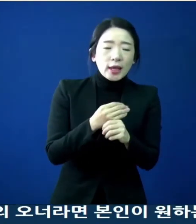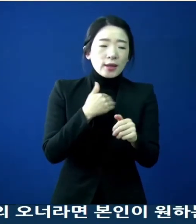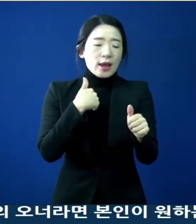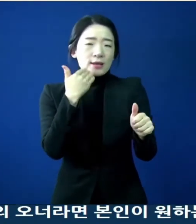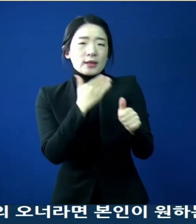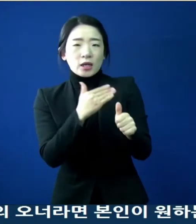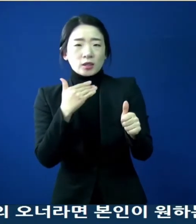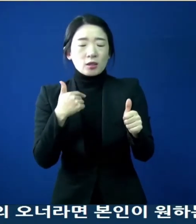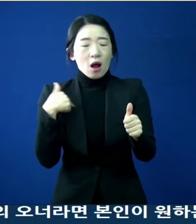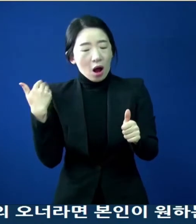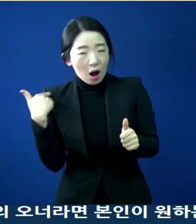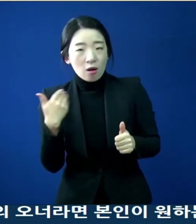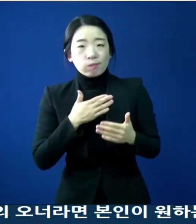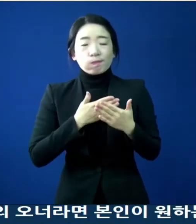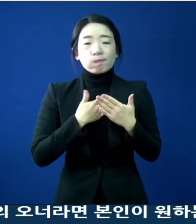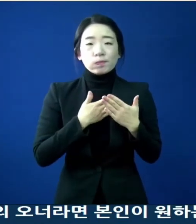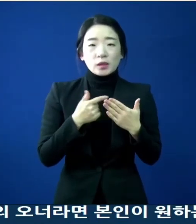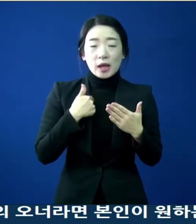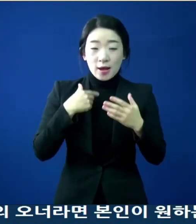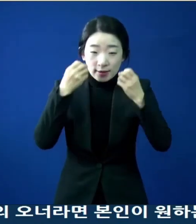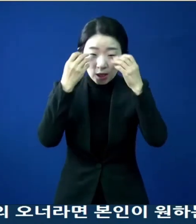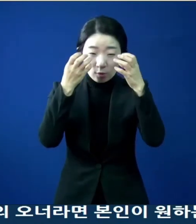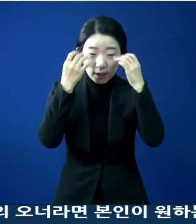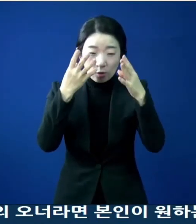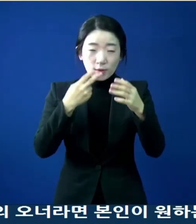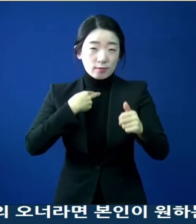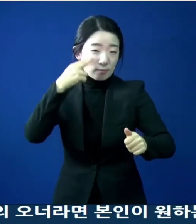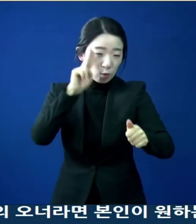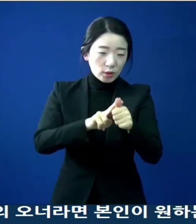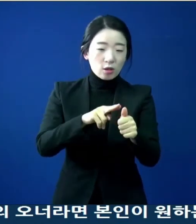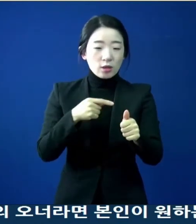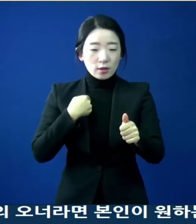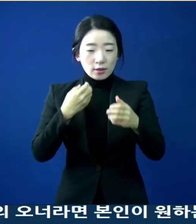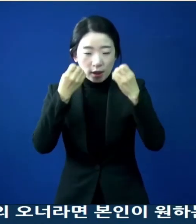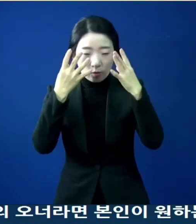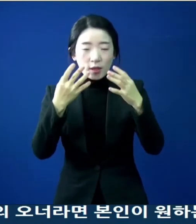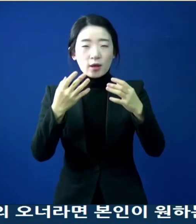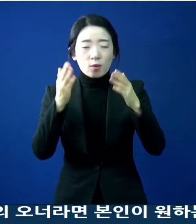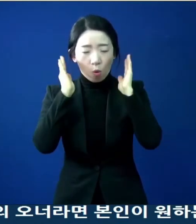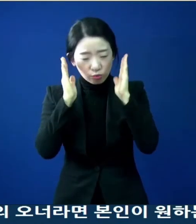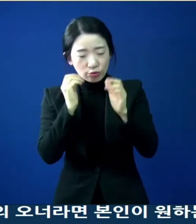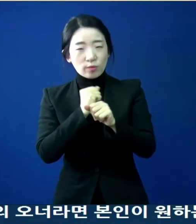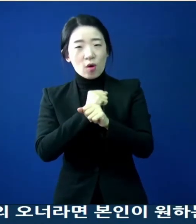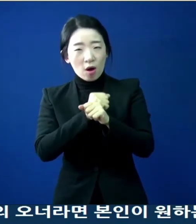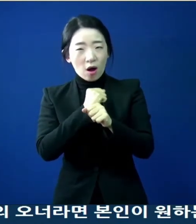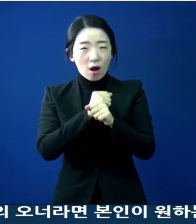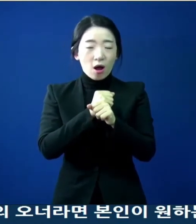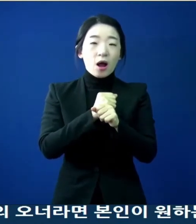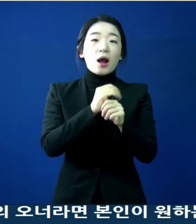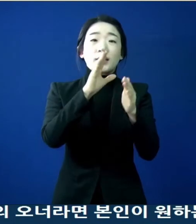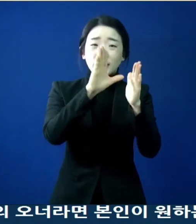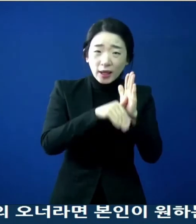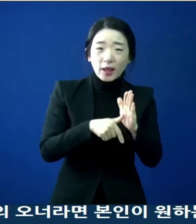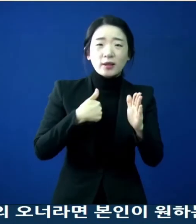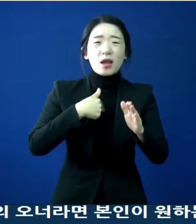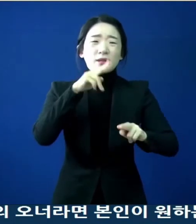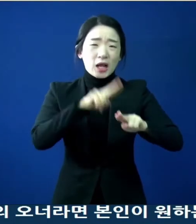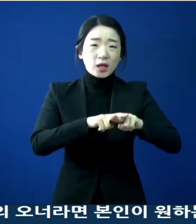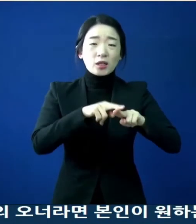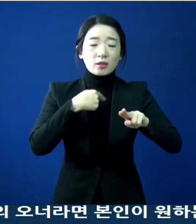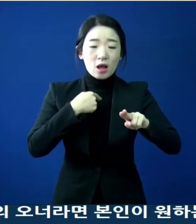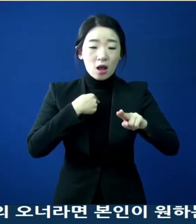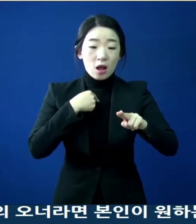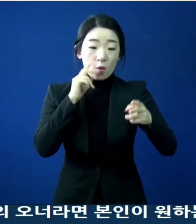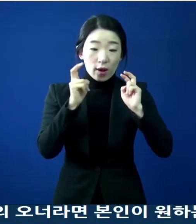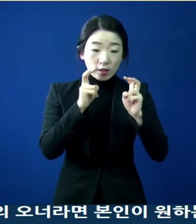자기를 새롭게 해서 새로운 동기부여를 가지고 새로운 힘을 주고 생산성을 발휘할 때만 그 자리에 있을 수 있게